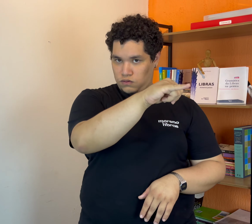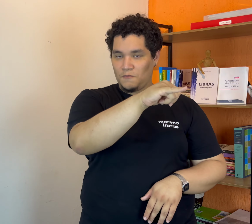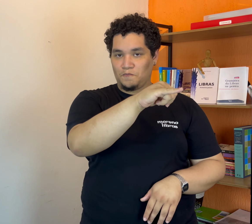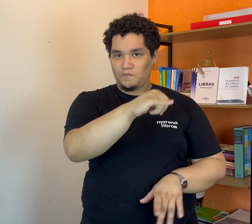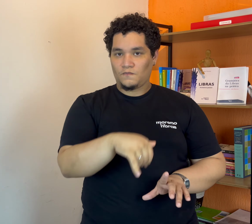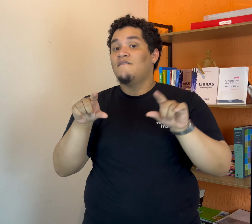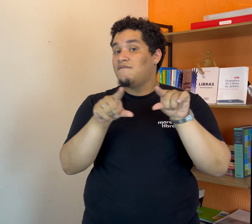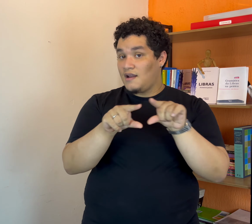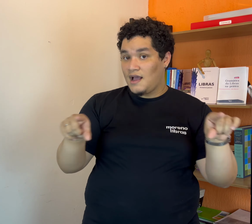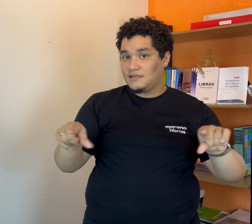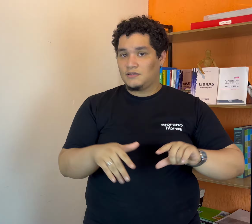Veja numa frase.